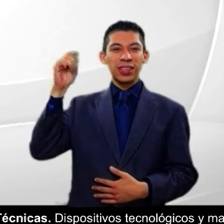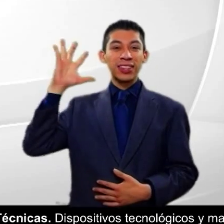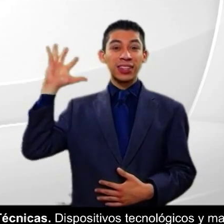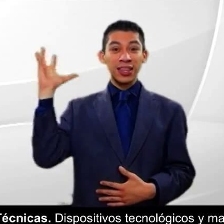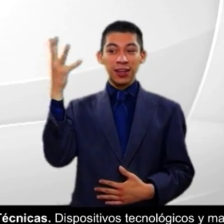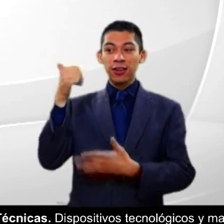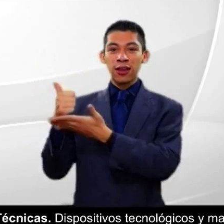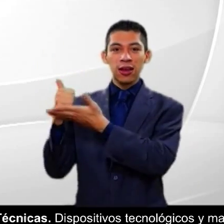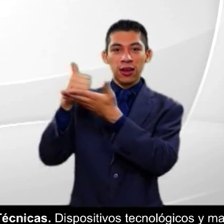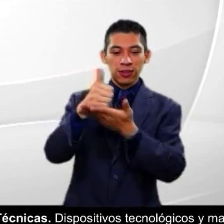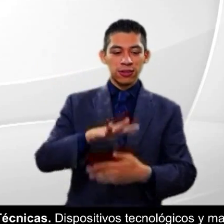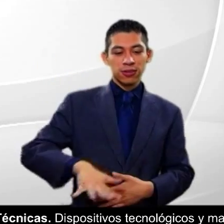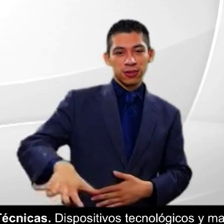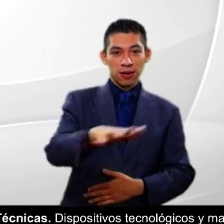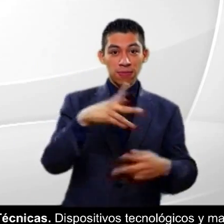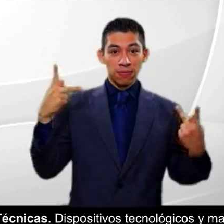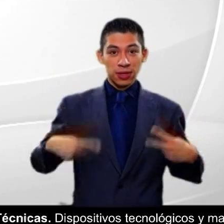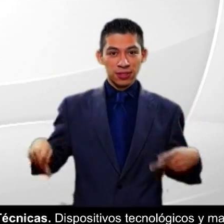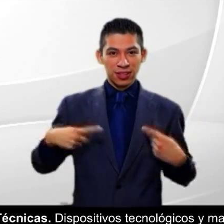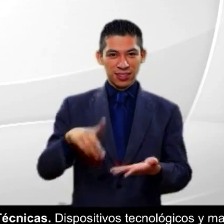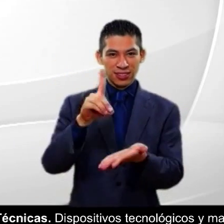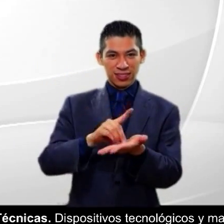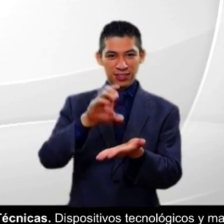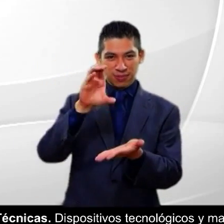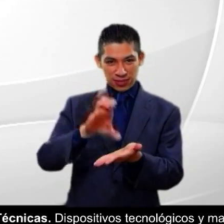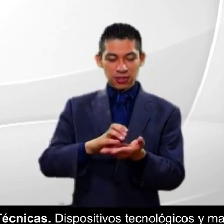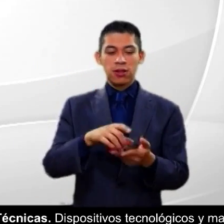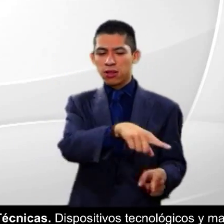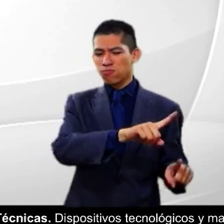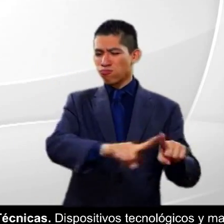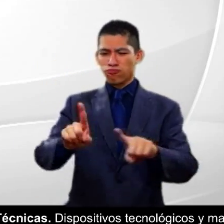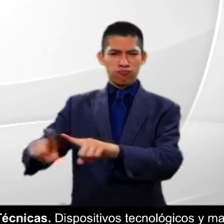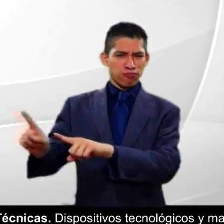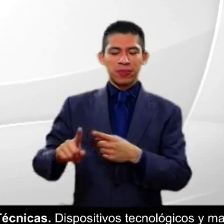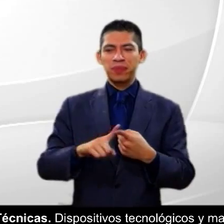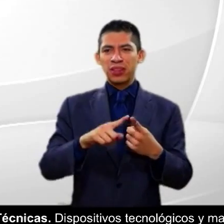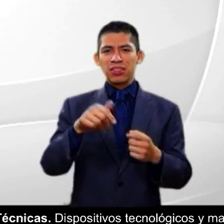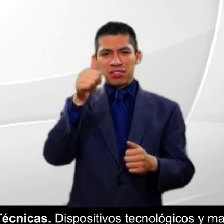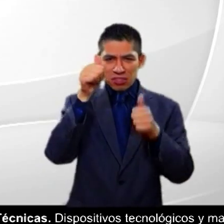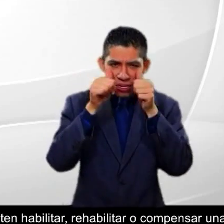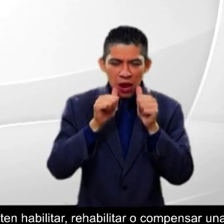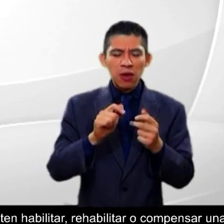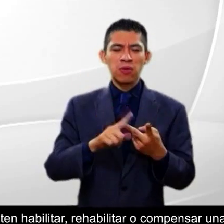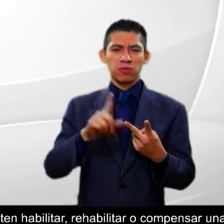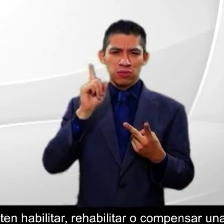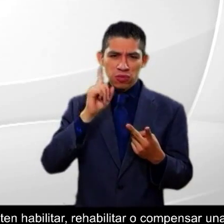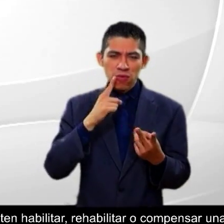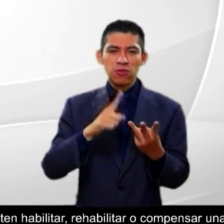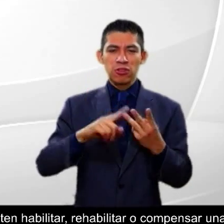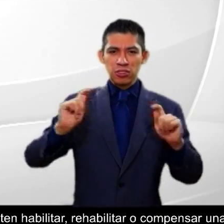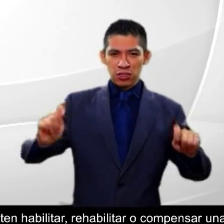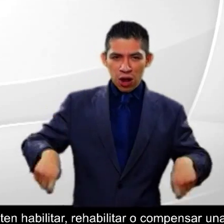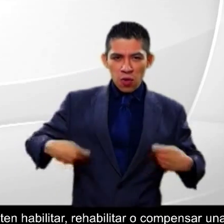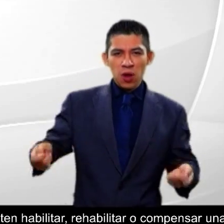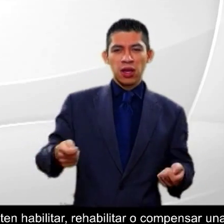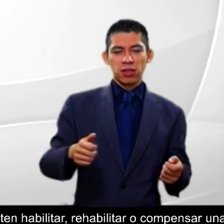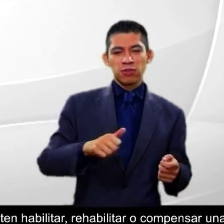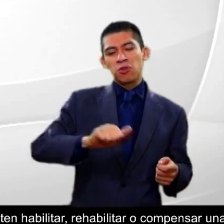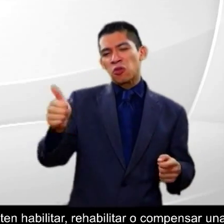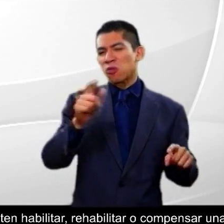4. Ayudas técnicas Dispositivos tecnológicos y materiales que permiten habilitar, rehabilitar o compensar